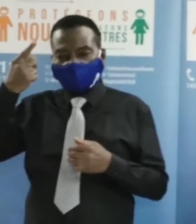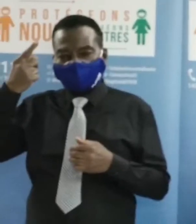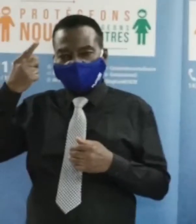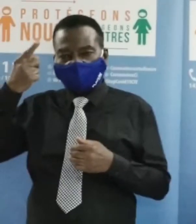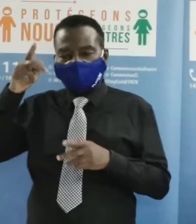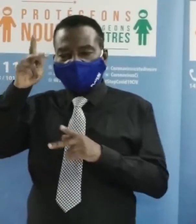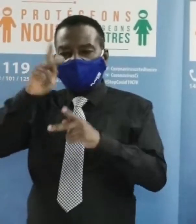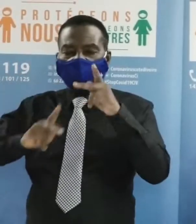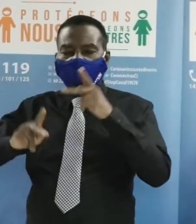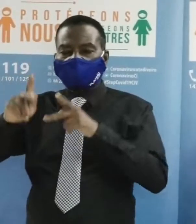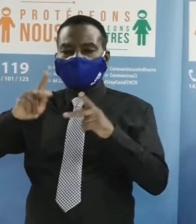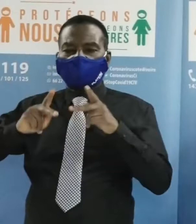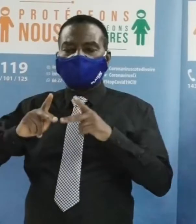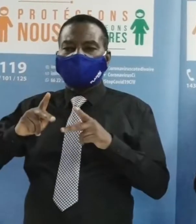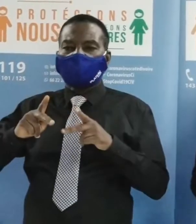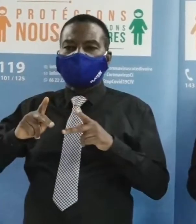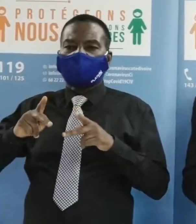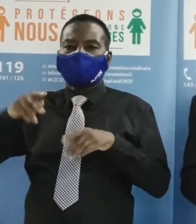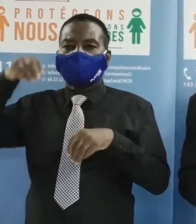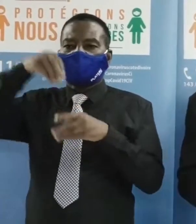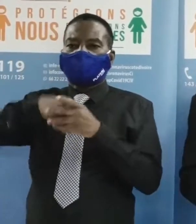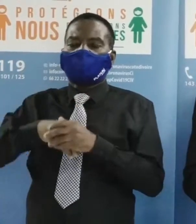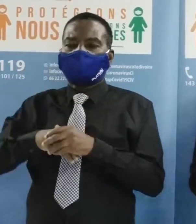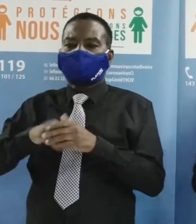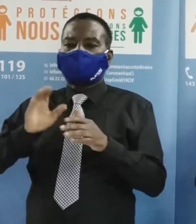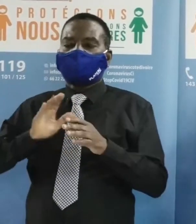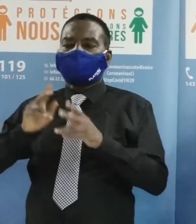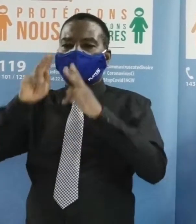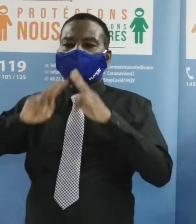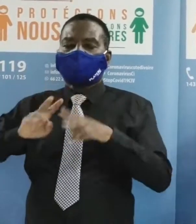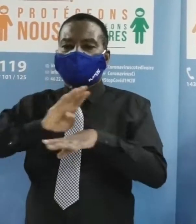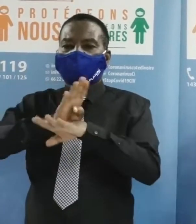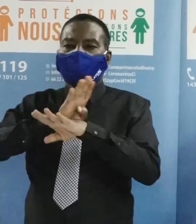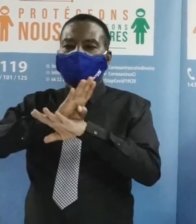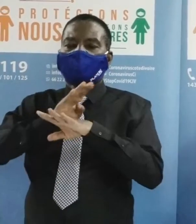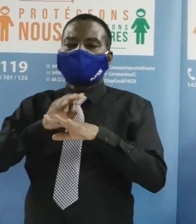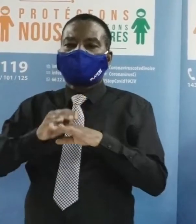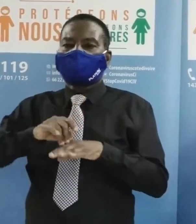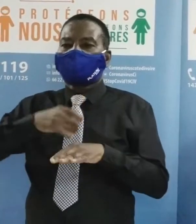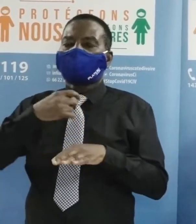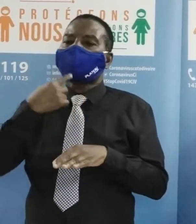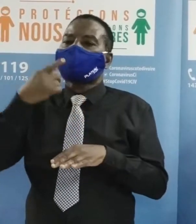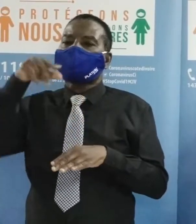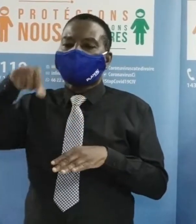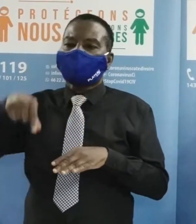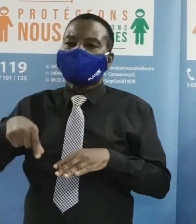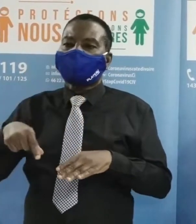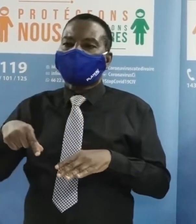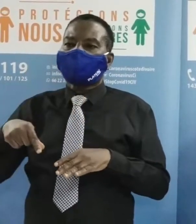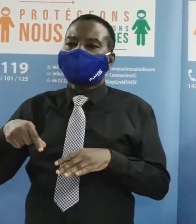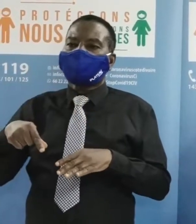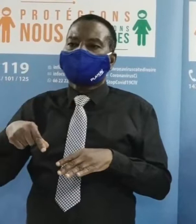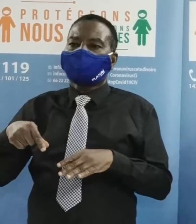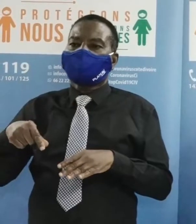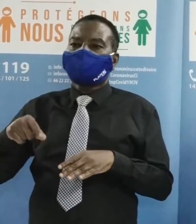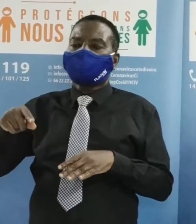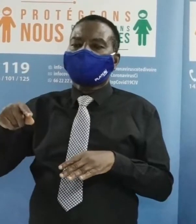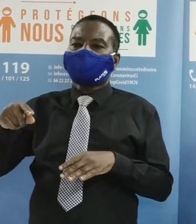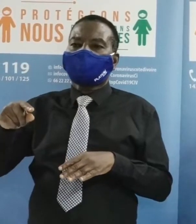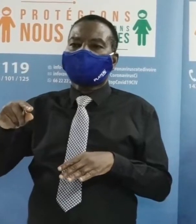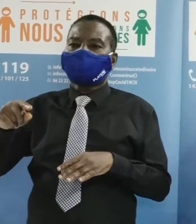populations dans notre ville de bouaké je dirais que l'état